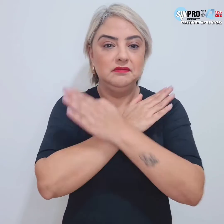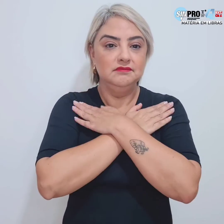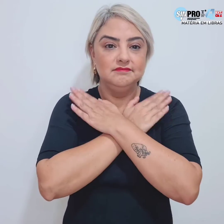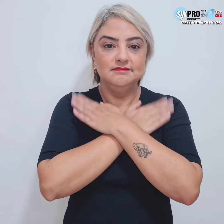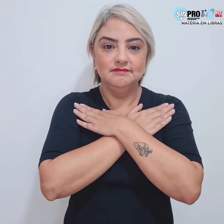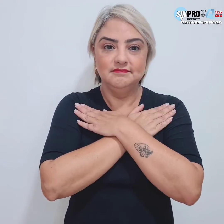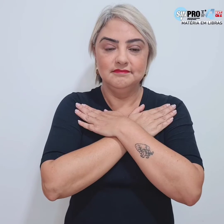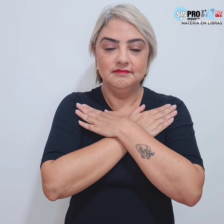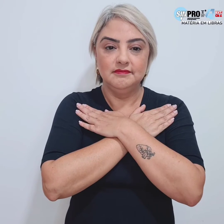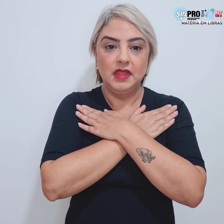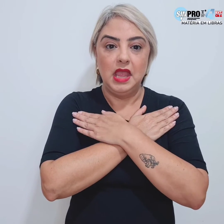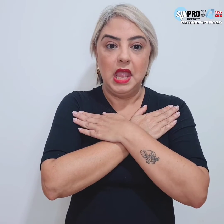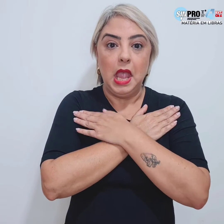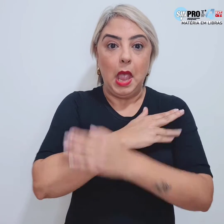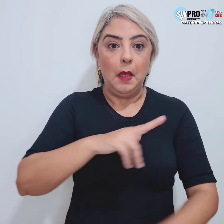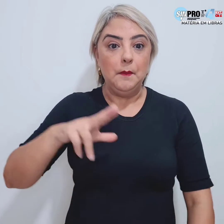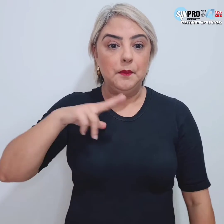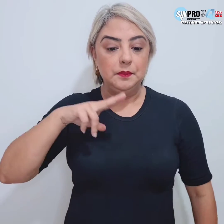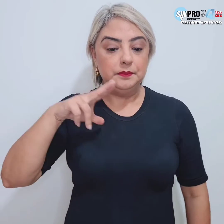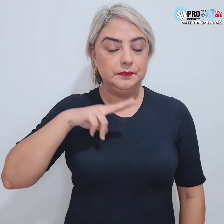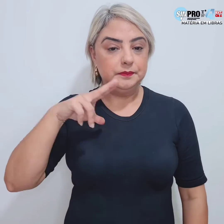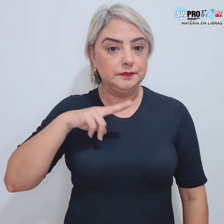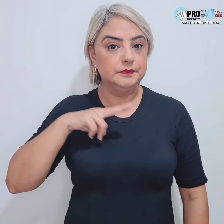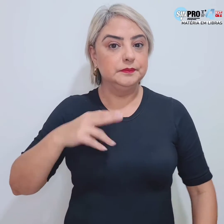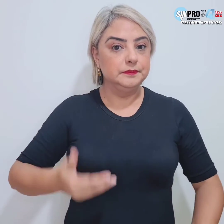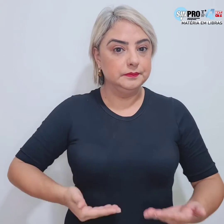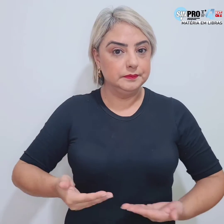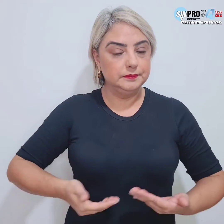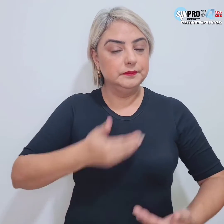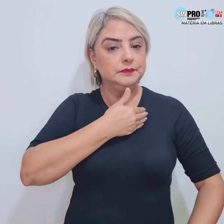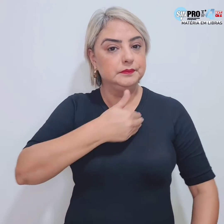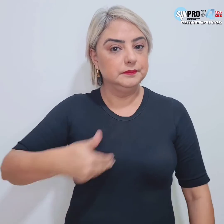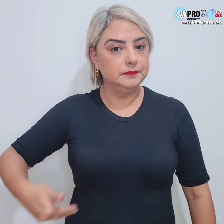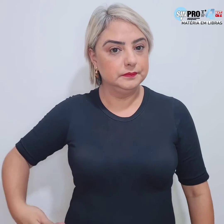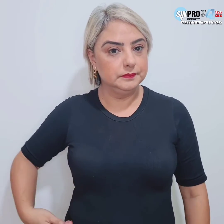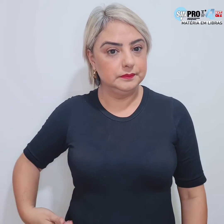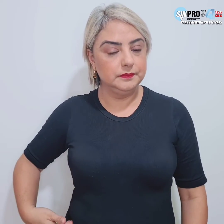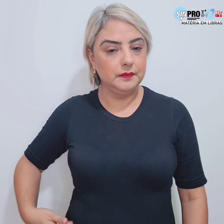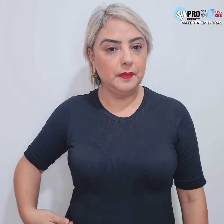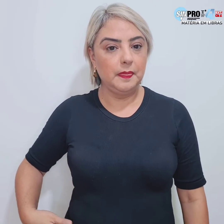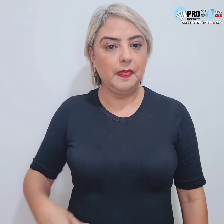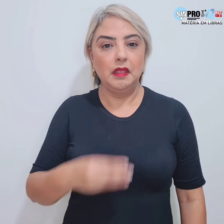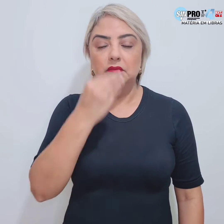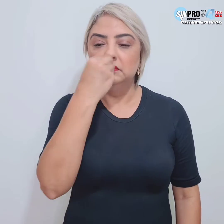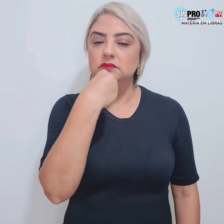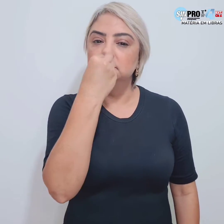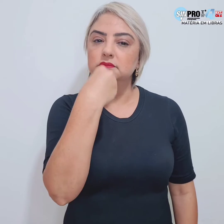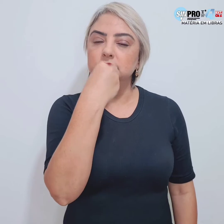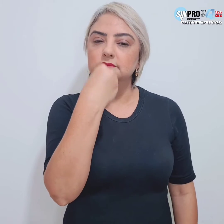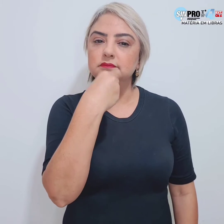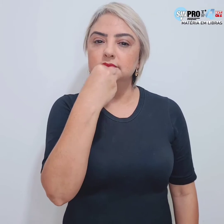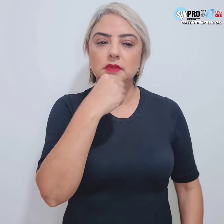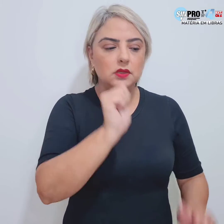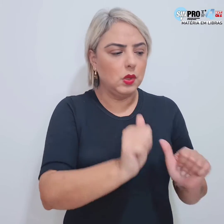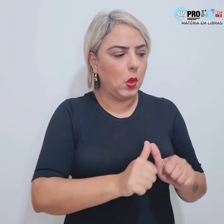Privatização de serviços do Estado. Enfraquecimento de qualidade da